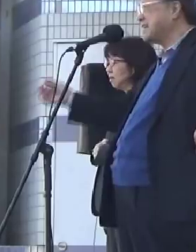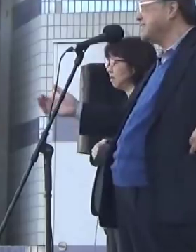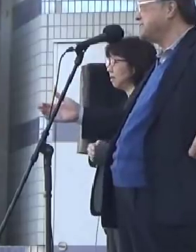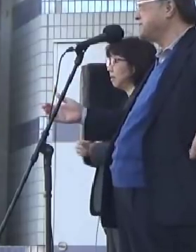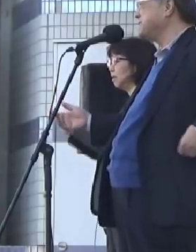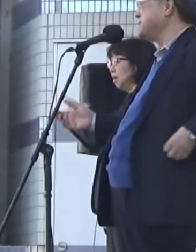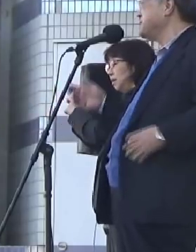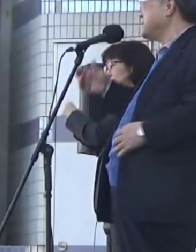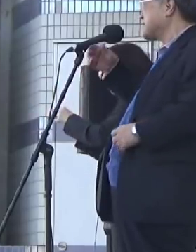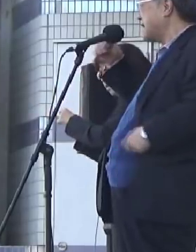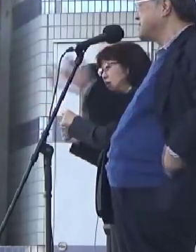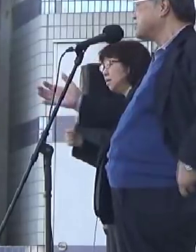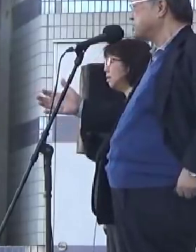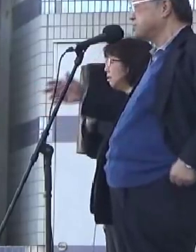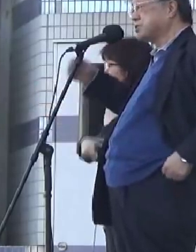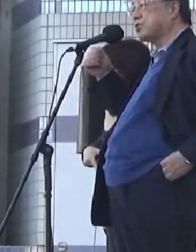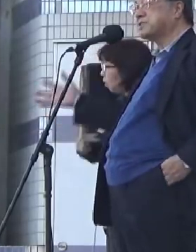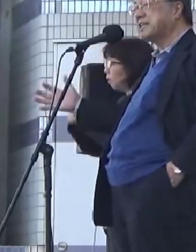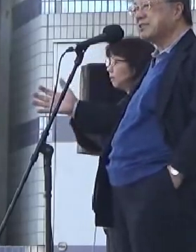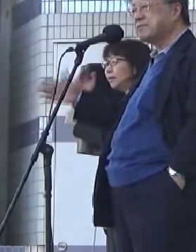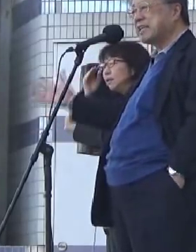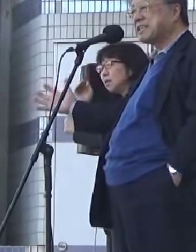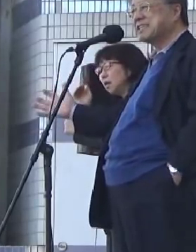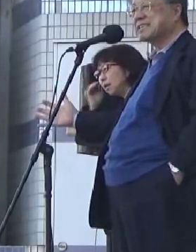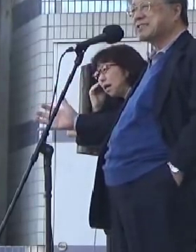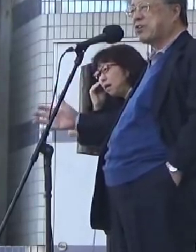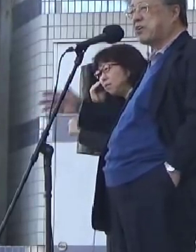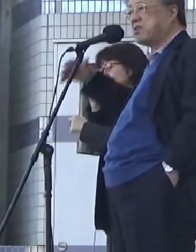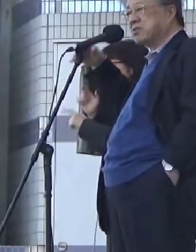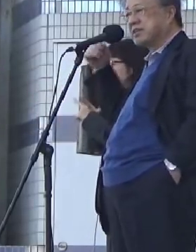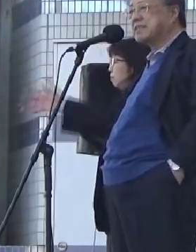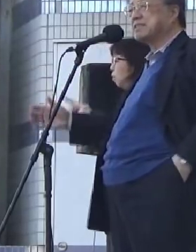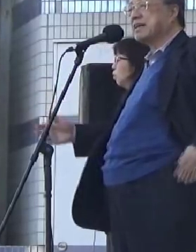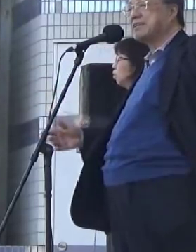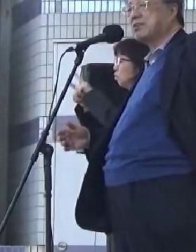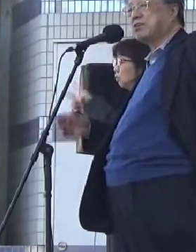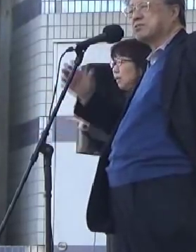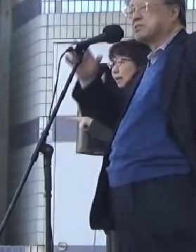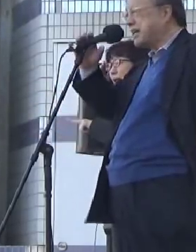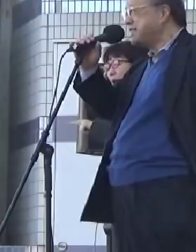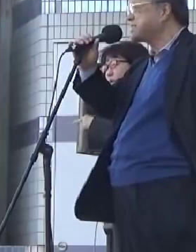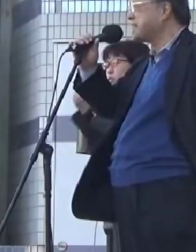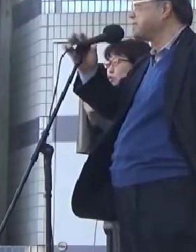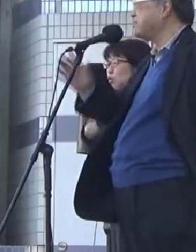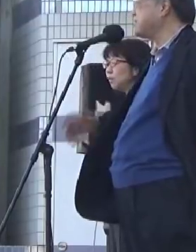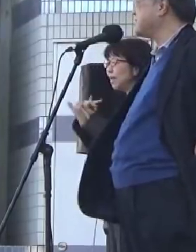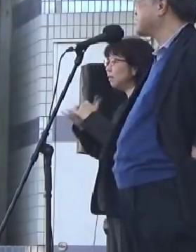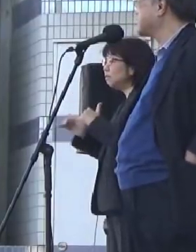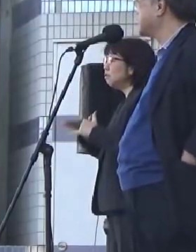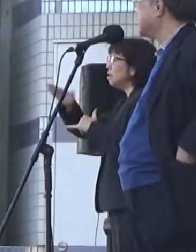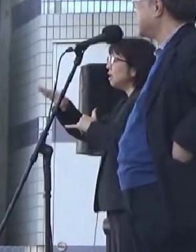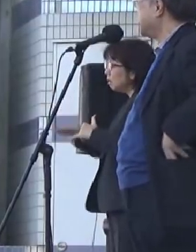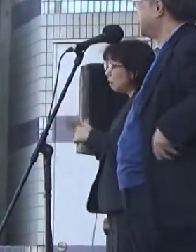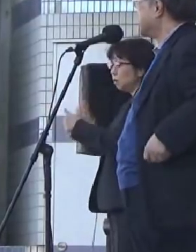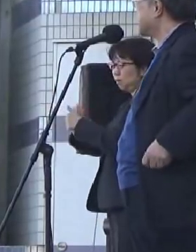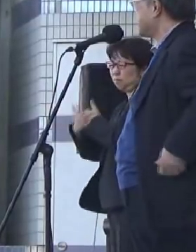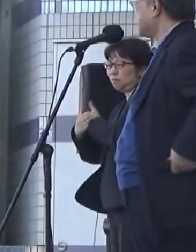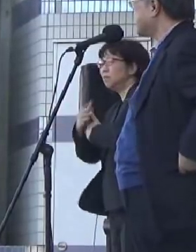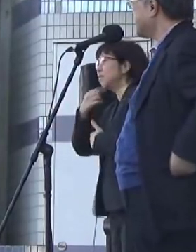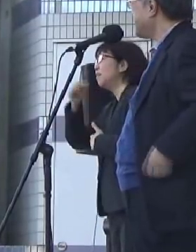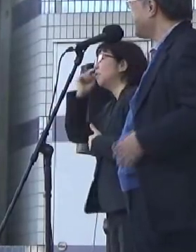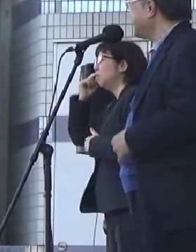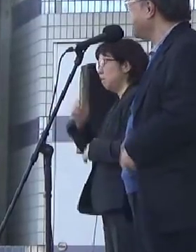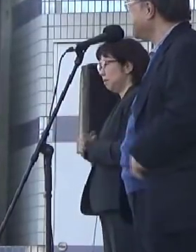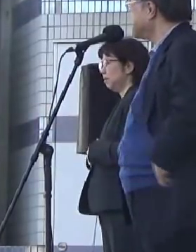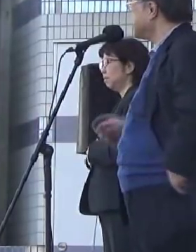韓、在日韓国、朝鮮の皆さん方と連帯をぜひしたいと思います。